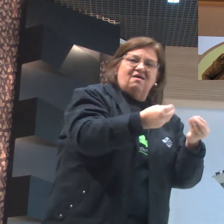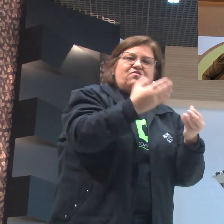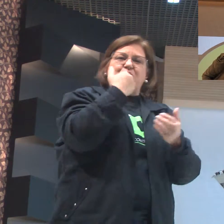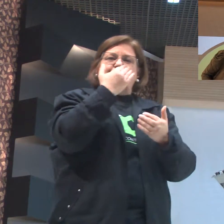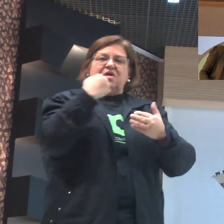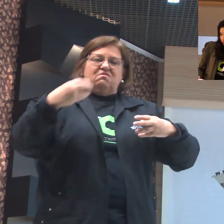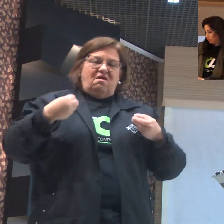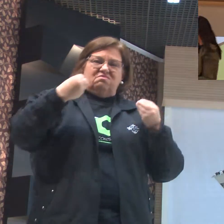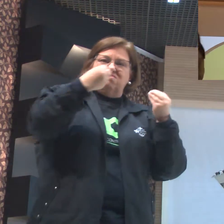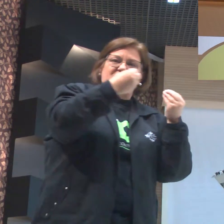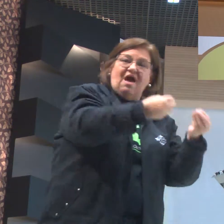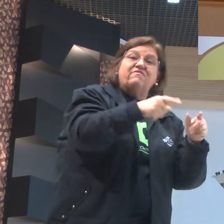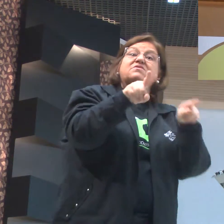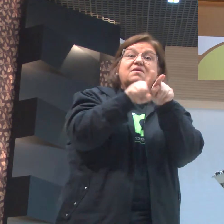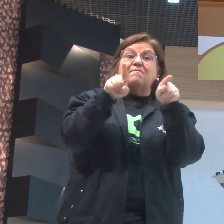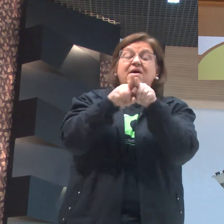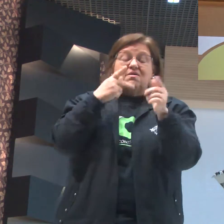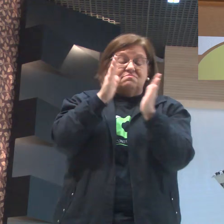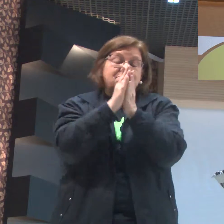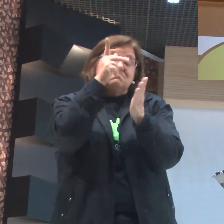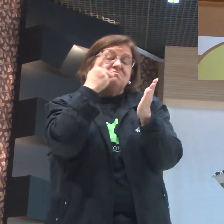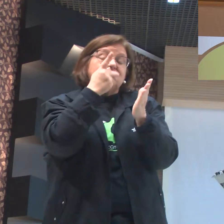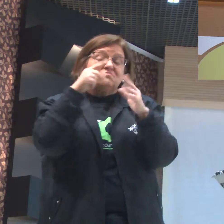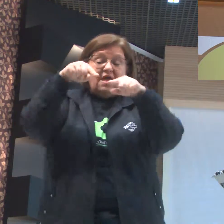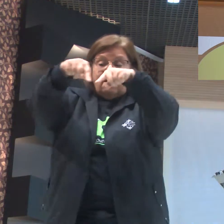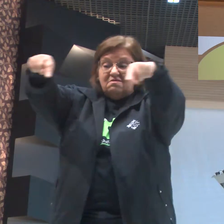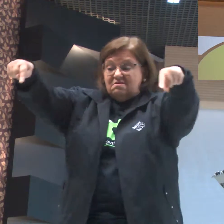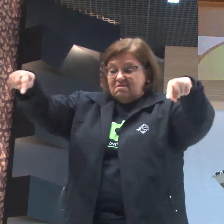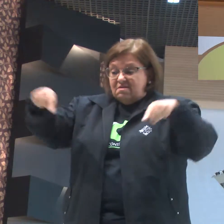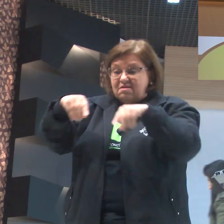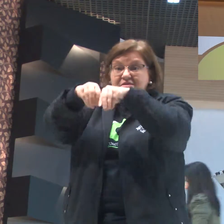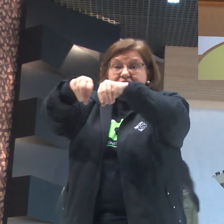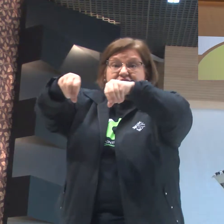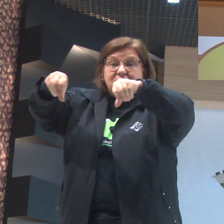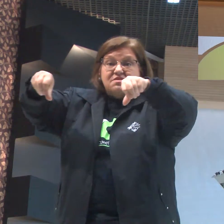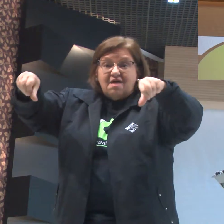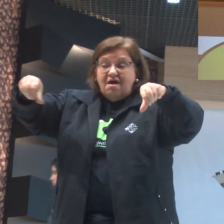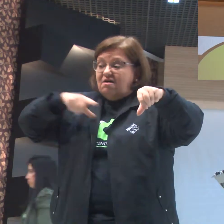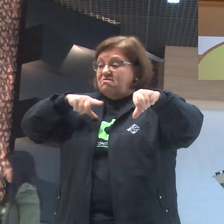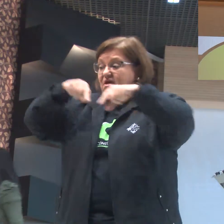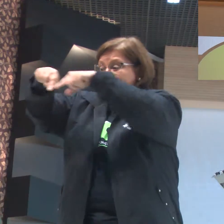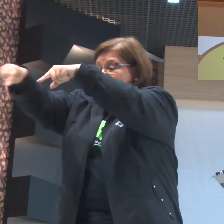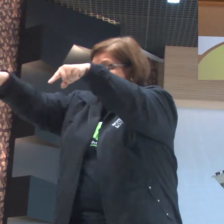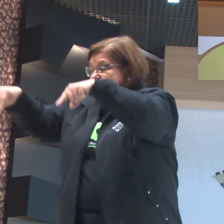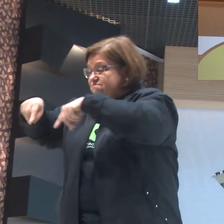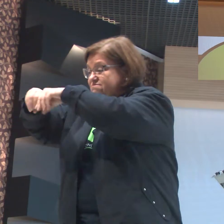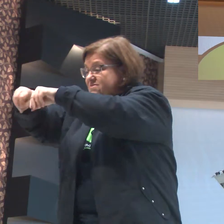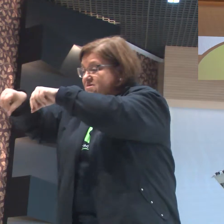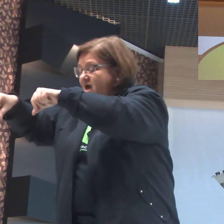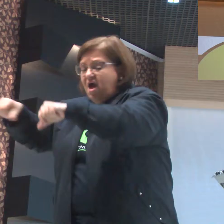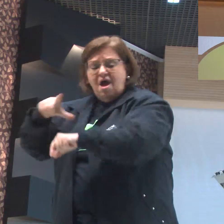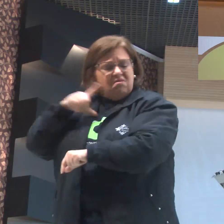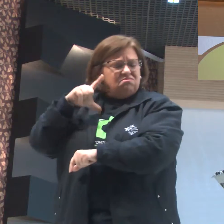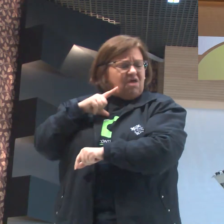vendia os seus bens, e gente que tinha essa condição, que tinha bens,